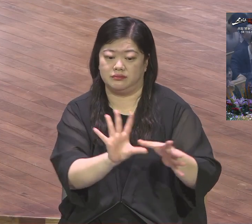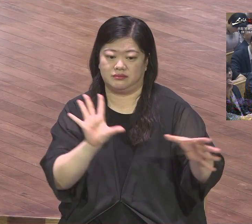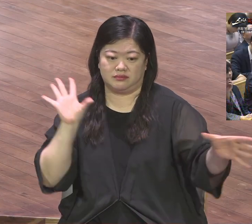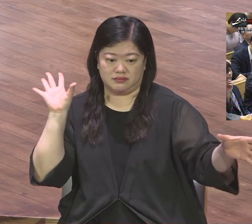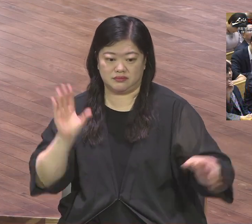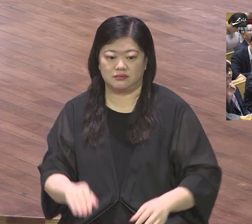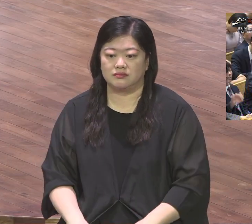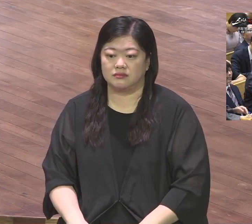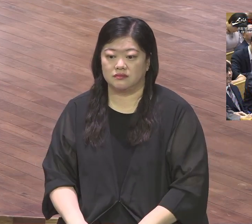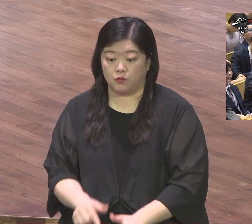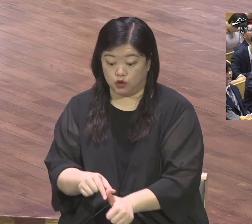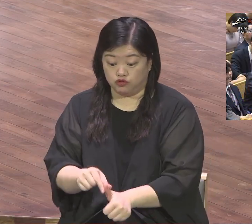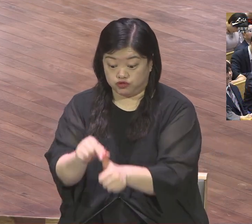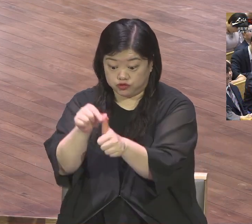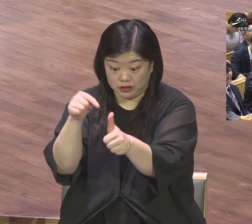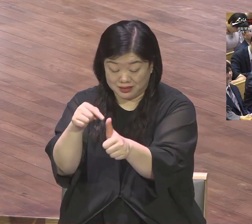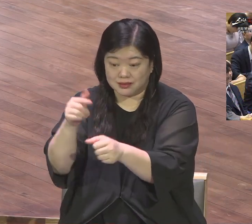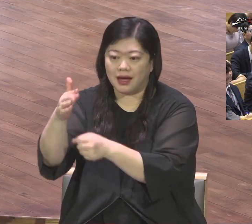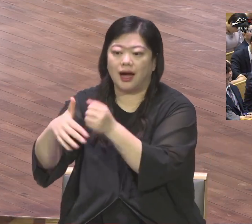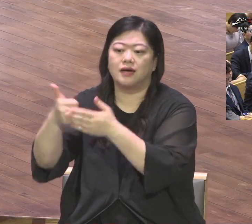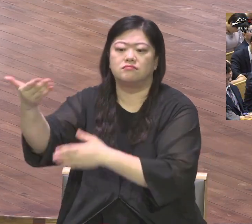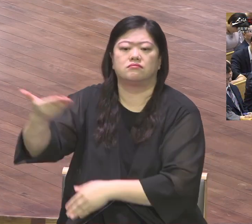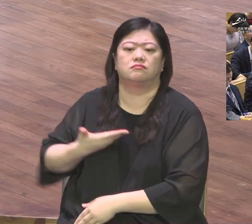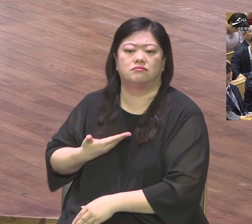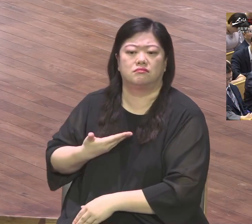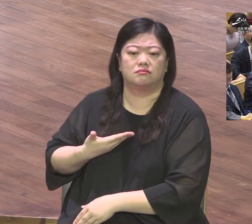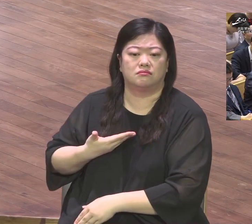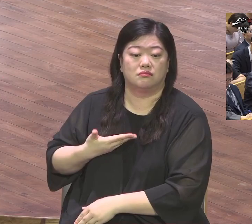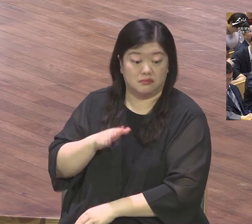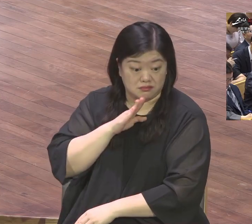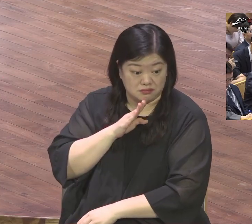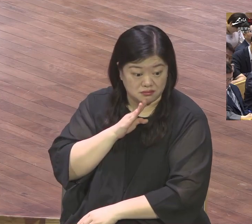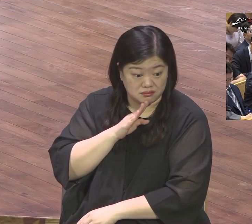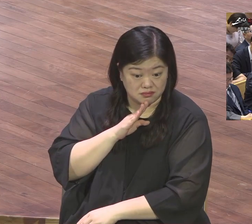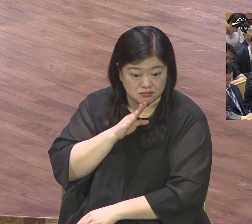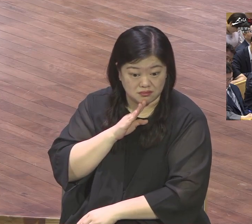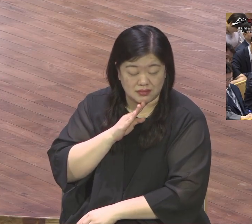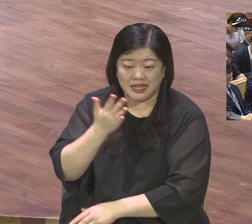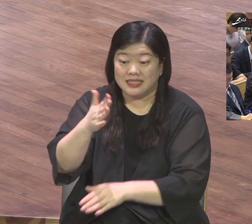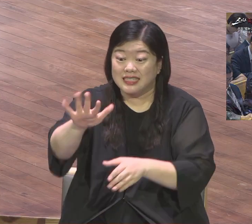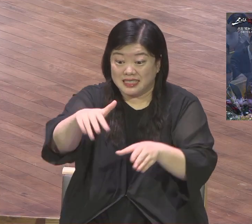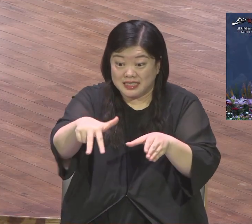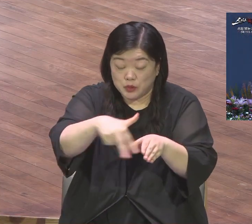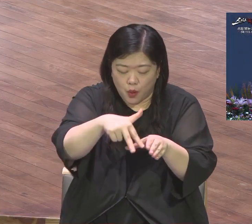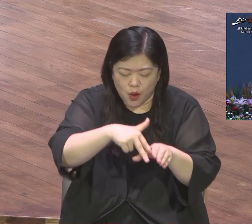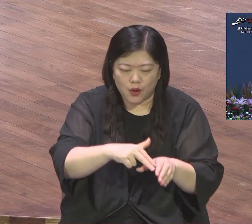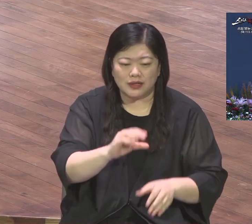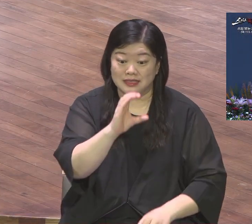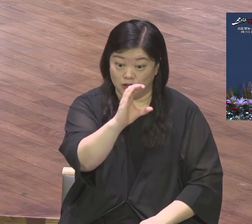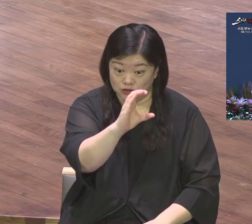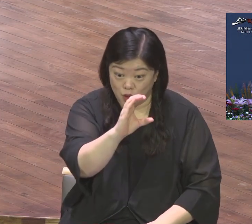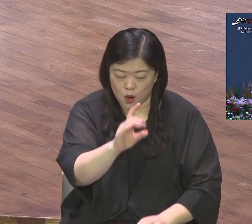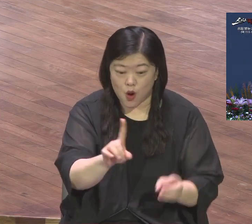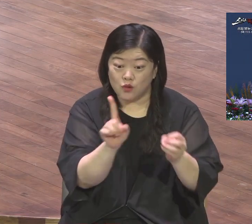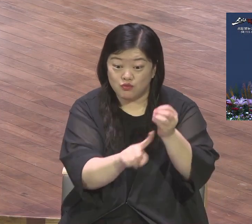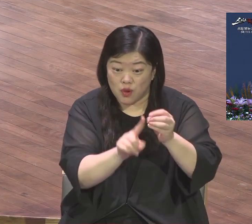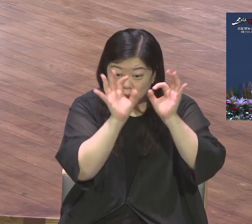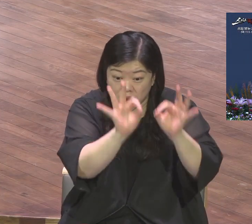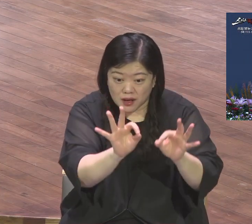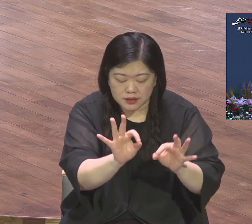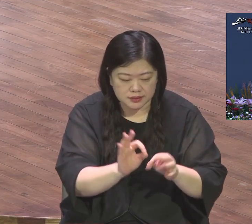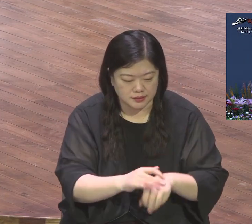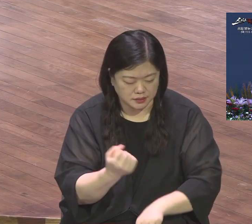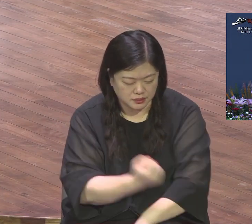선물이라. 행위에서 난 것이 아니라 말이에요. 다른 모든 종교는 다 행위예요. 행위.